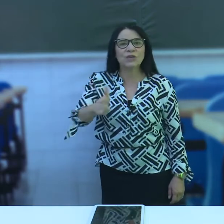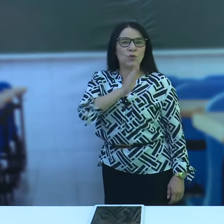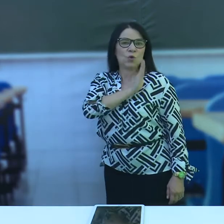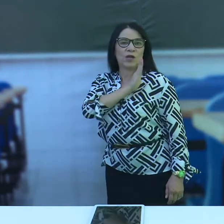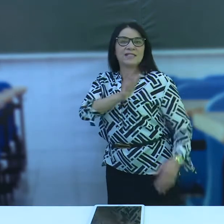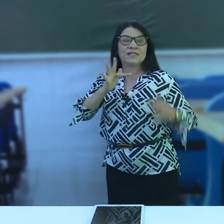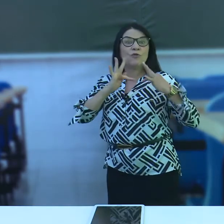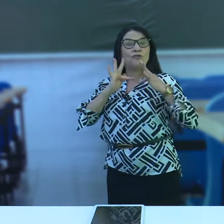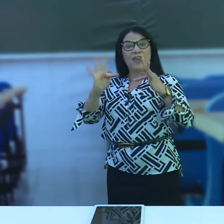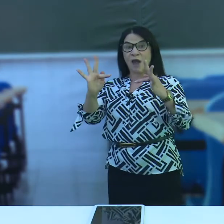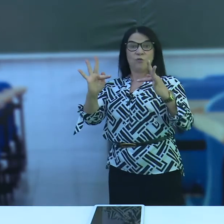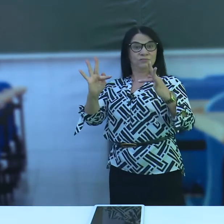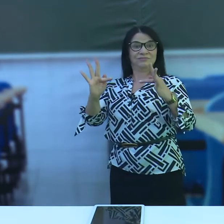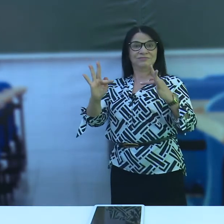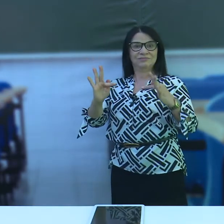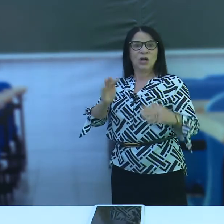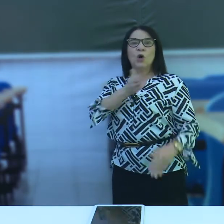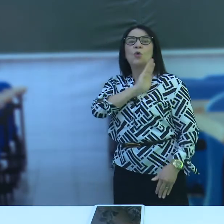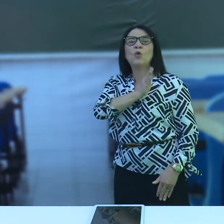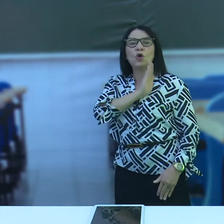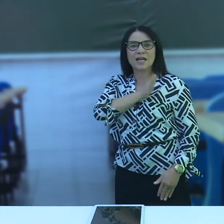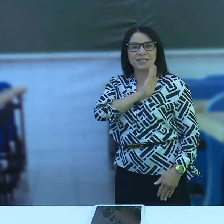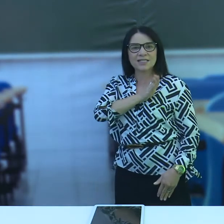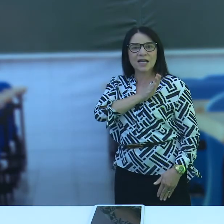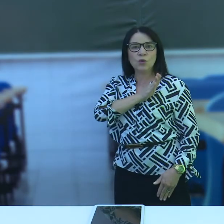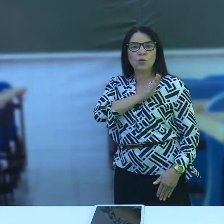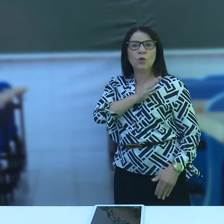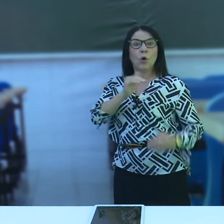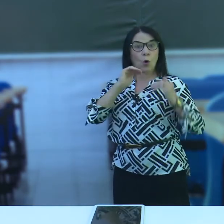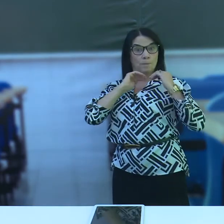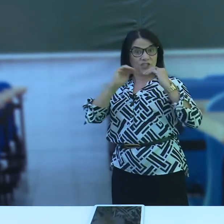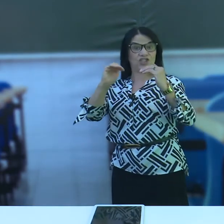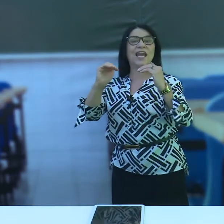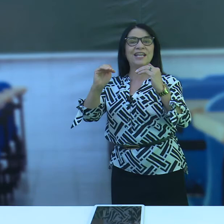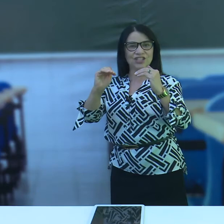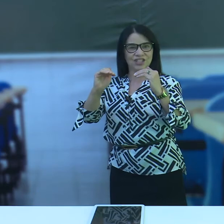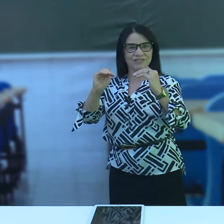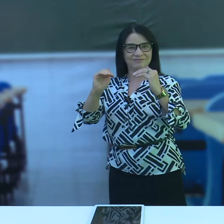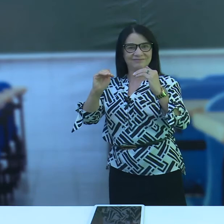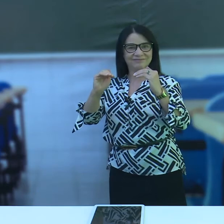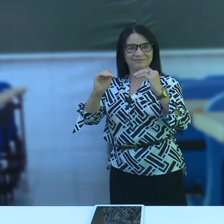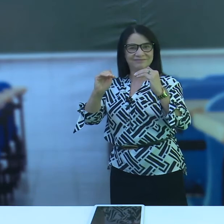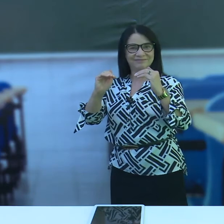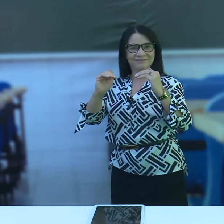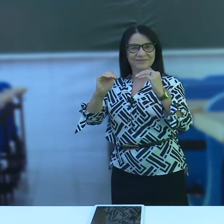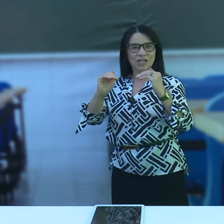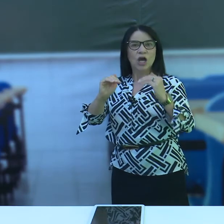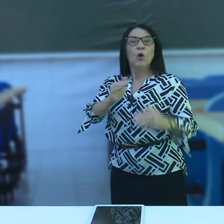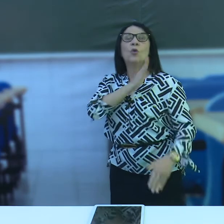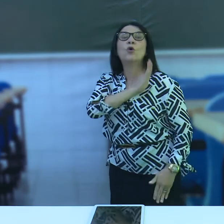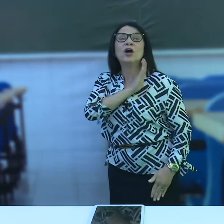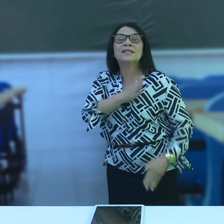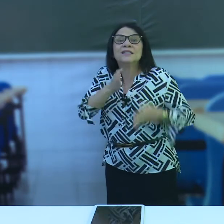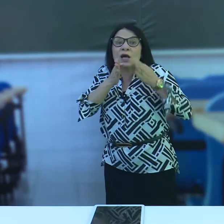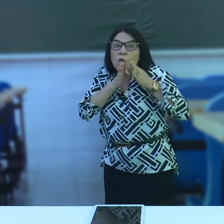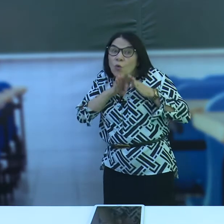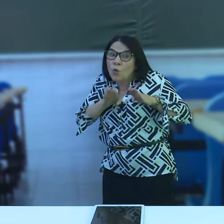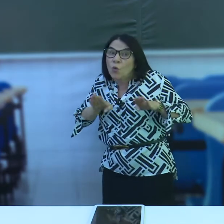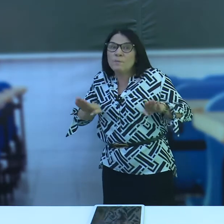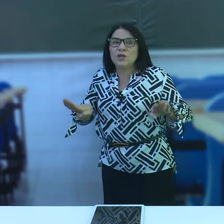um coração fiel, um coração obediente, um coração